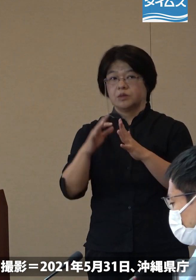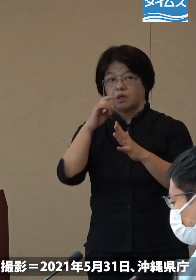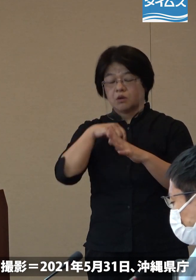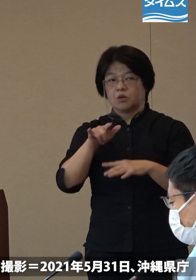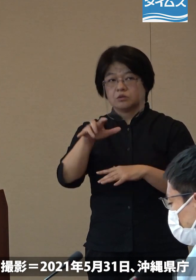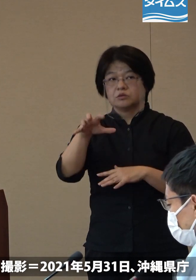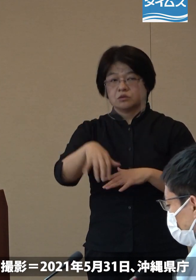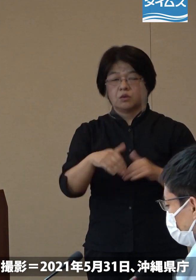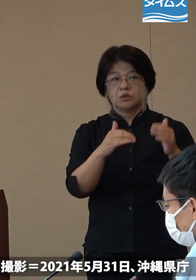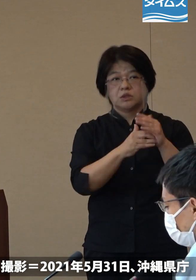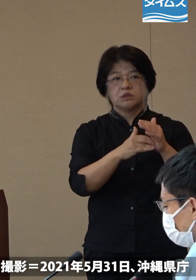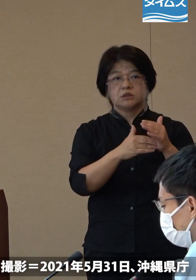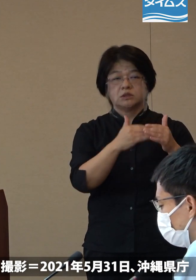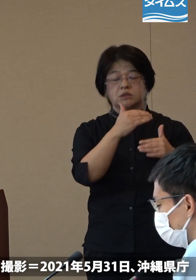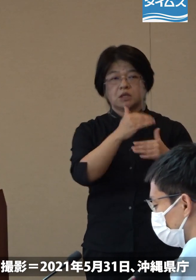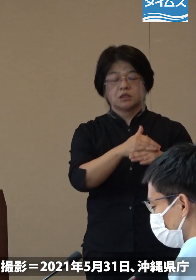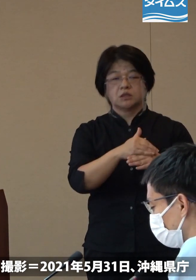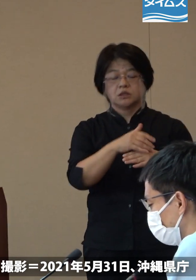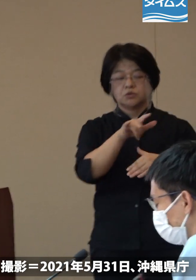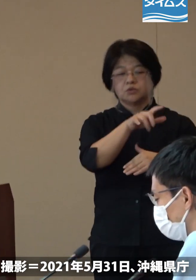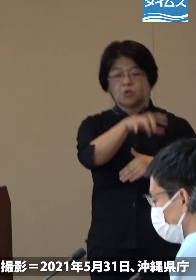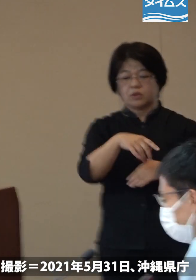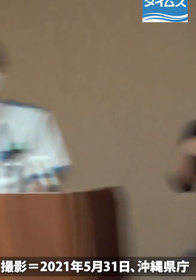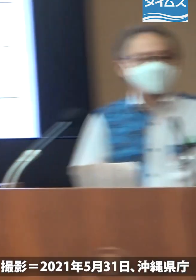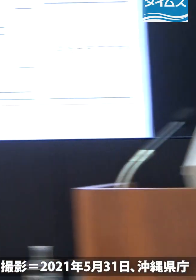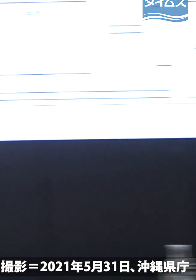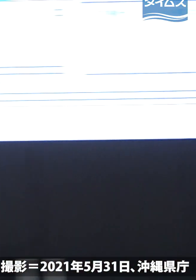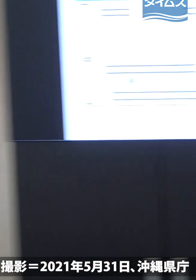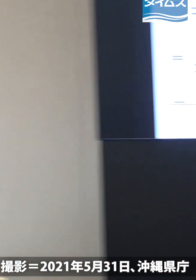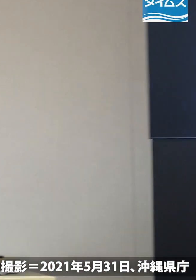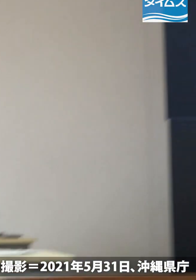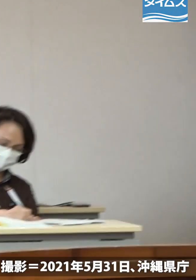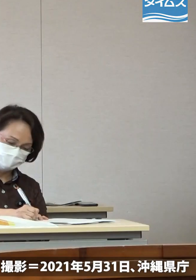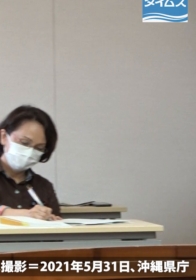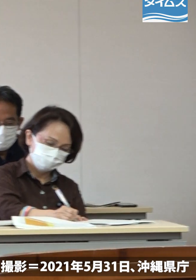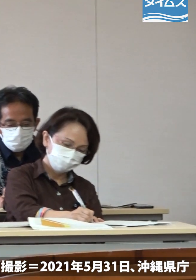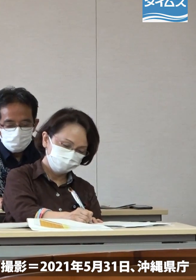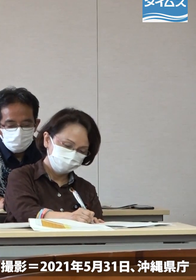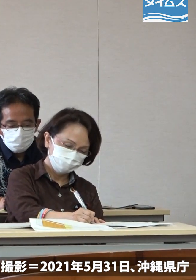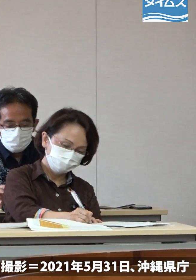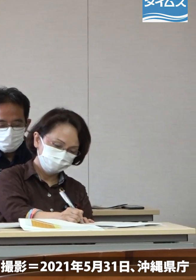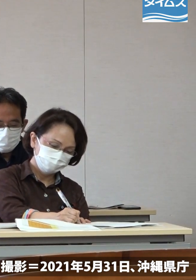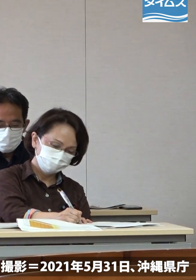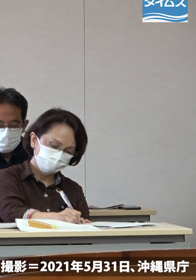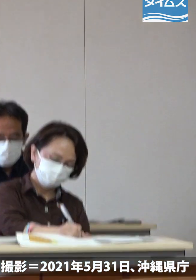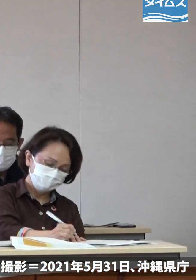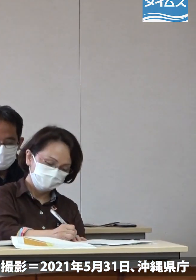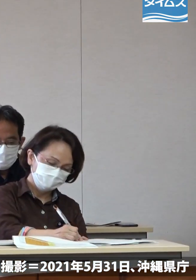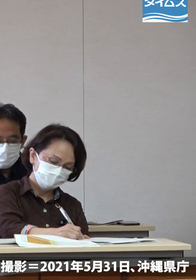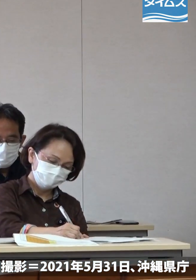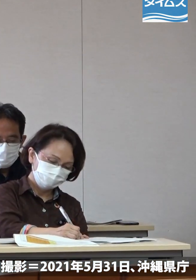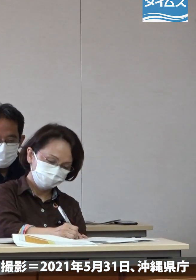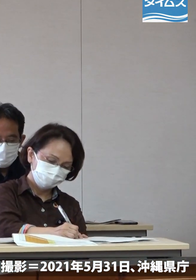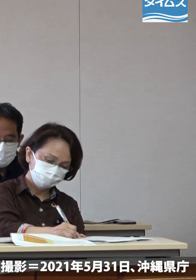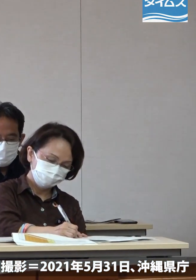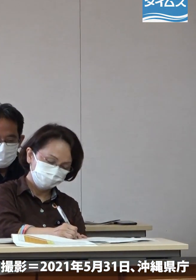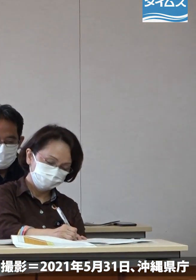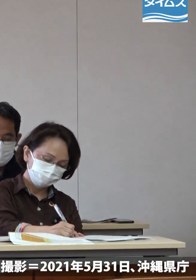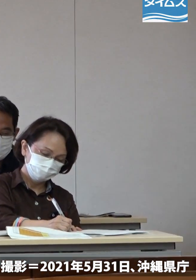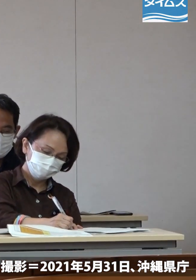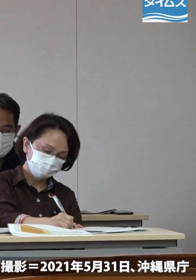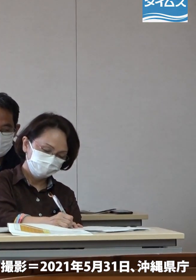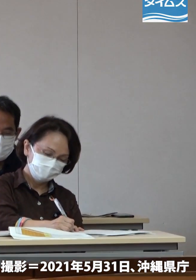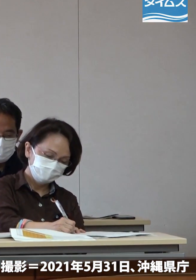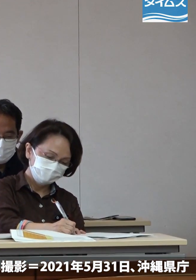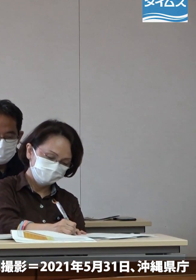宮古空港と下西の空港でそれぞれ100件程度、 それは1日ですか。 はい、それから下西の空港が50件程度